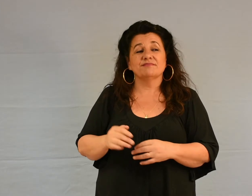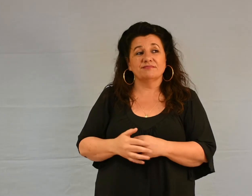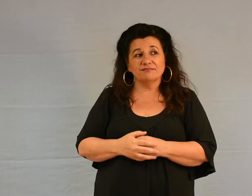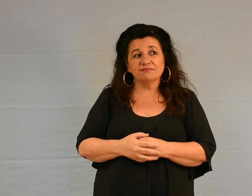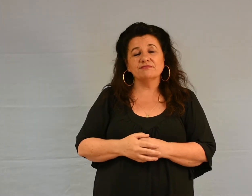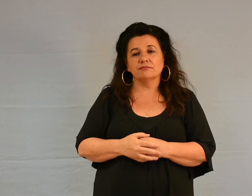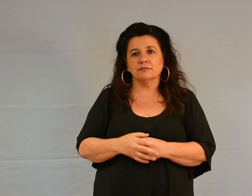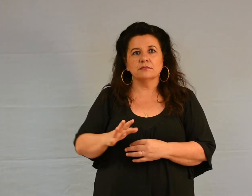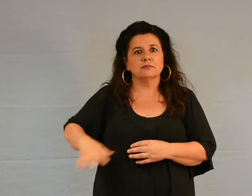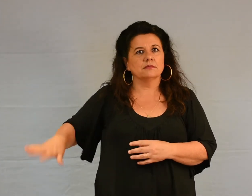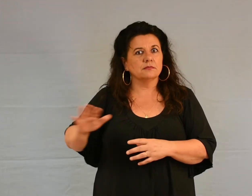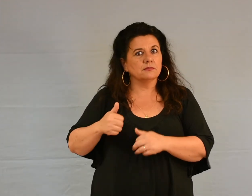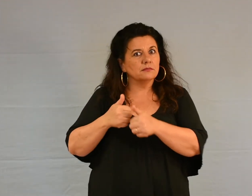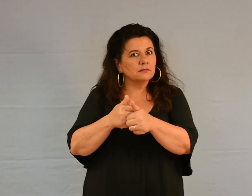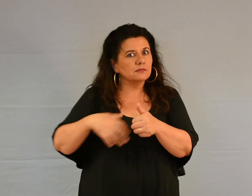Les disciples étaient stupéfaits de cette parole.